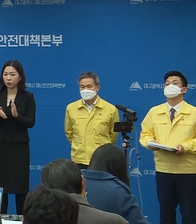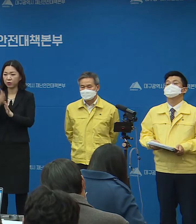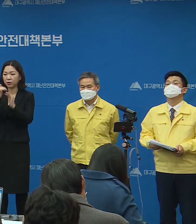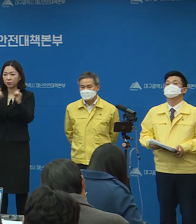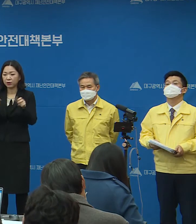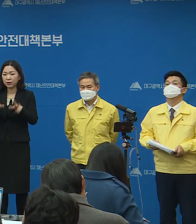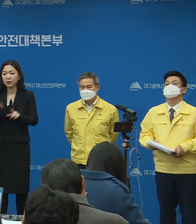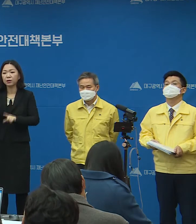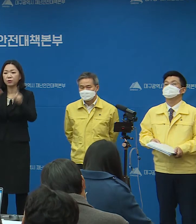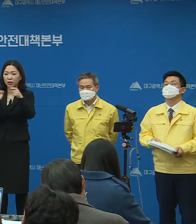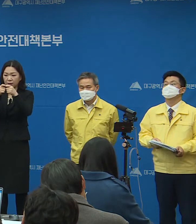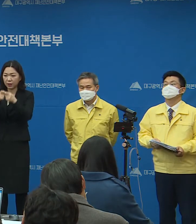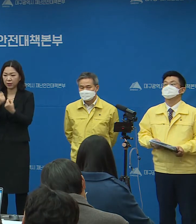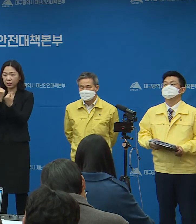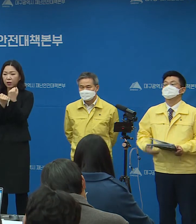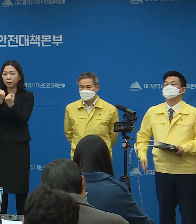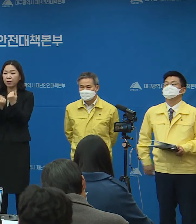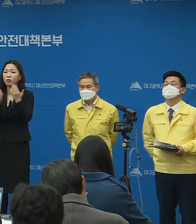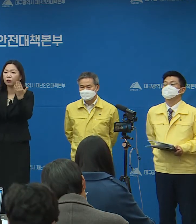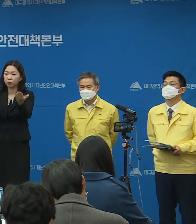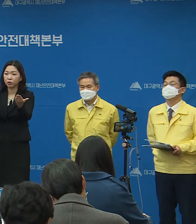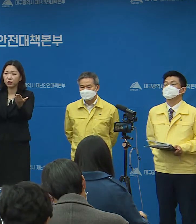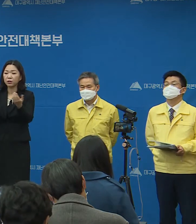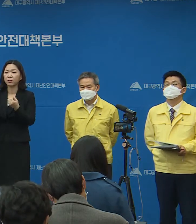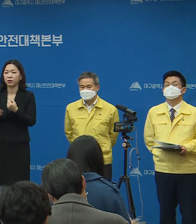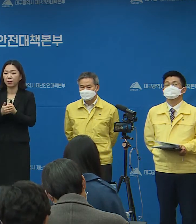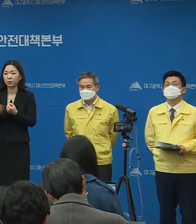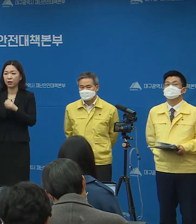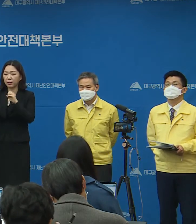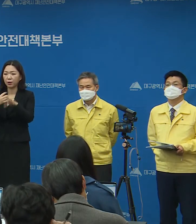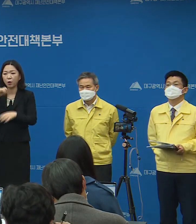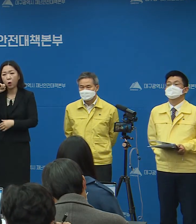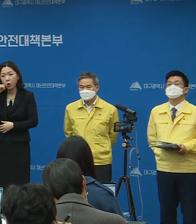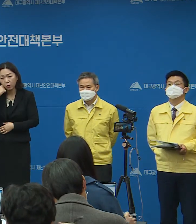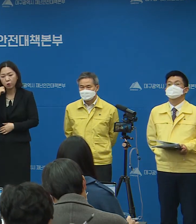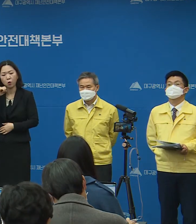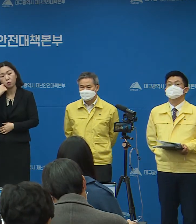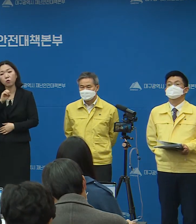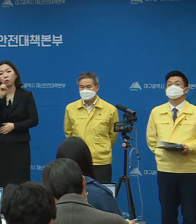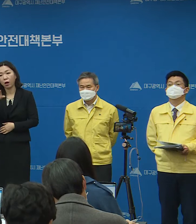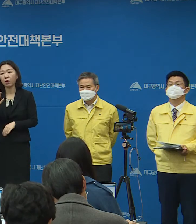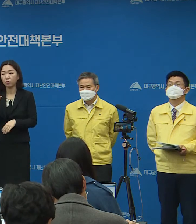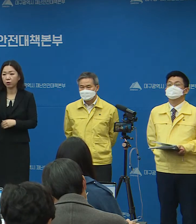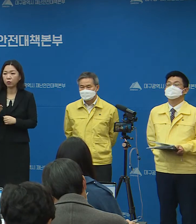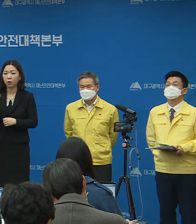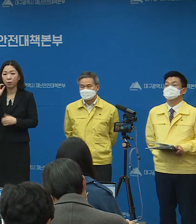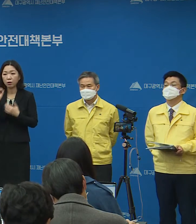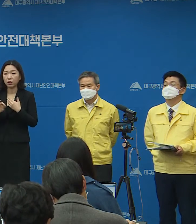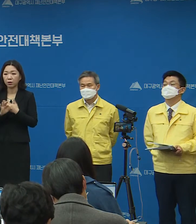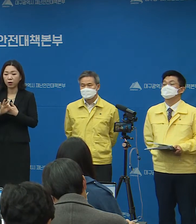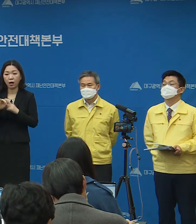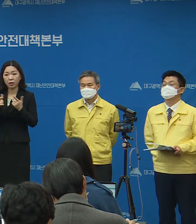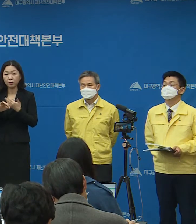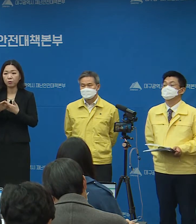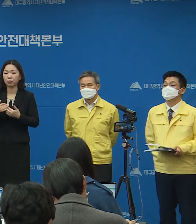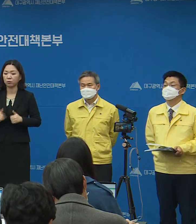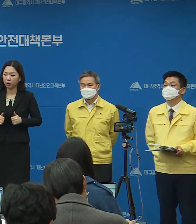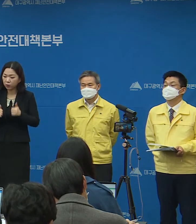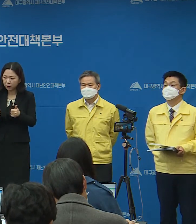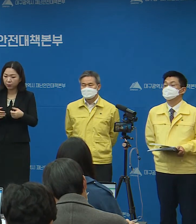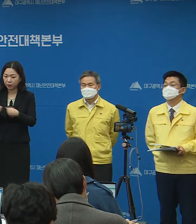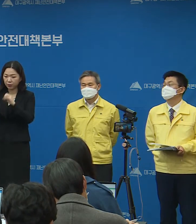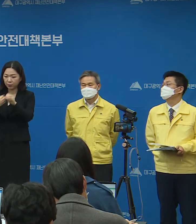시민들의 현재 상황을 소상히 설명하는 자리인 만큼 답변이 어렵다고 말씀을 해주시고 그렇지 않다면 성실하게 답변을 해주시면